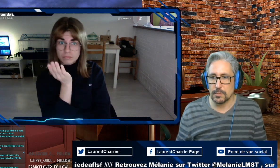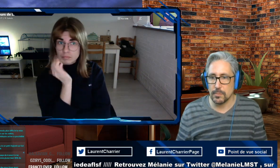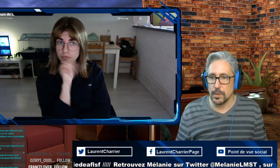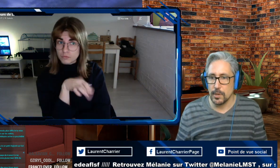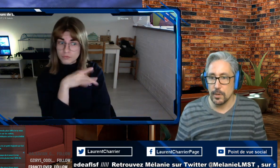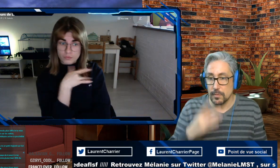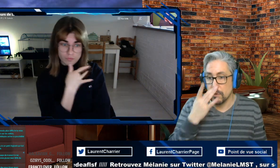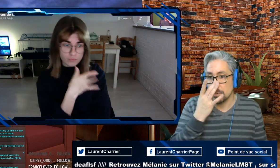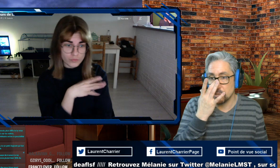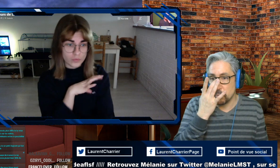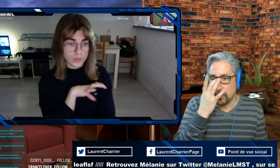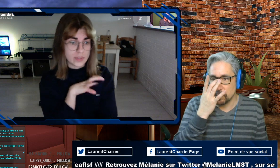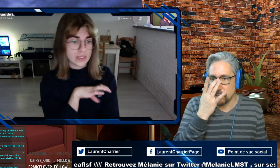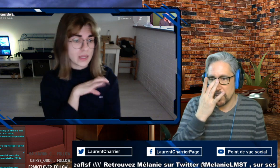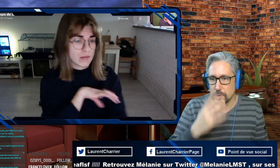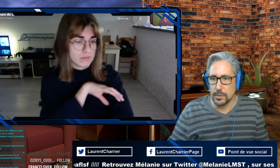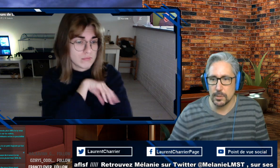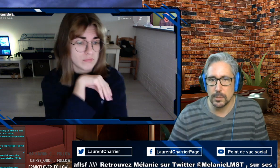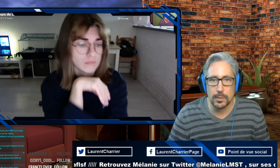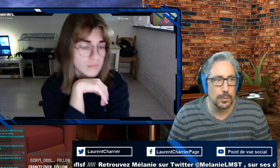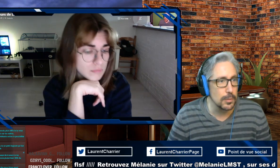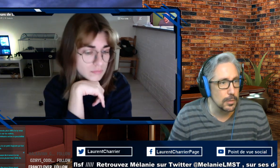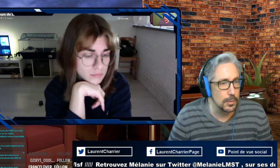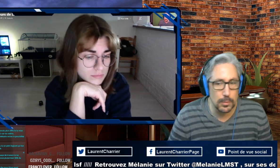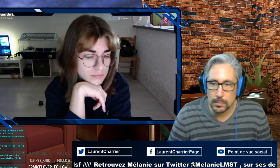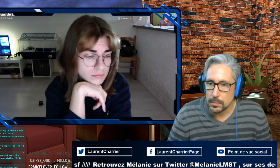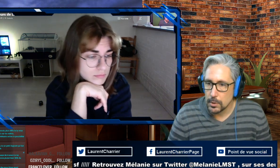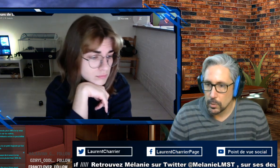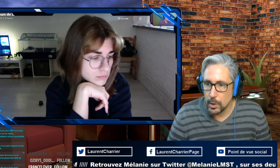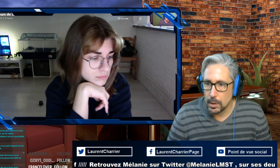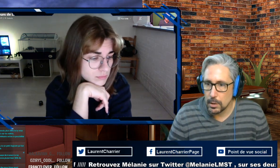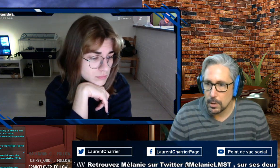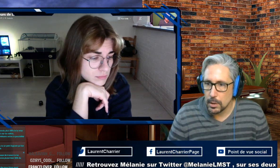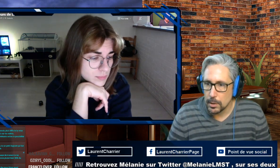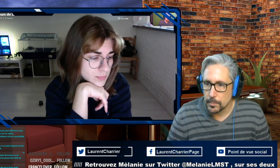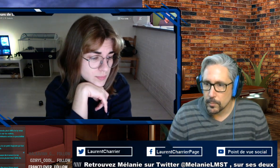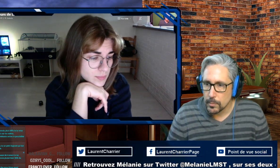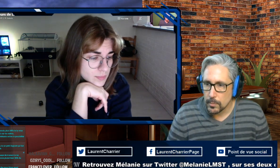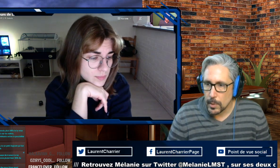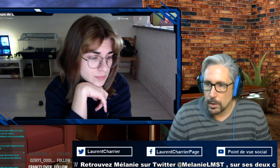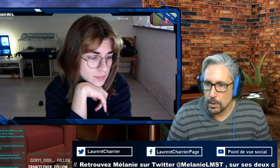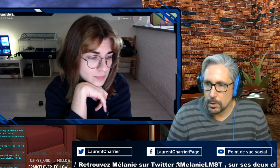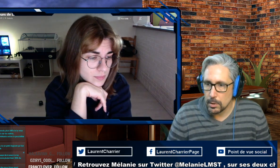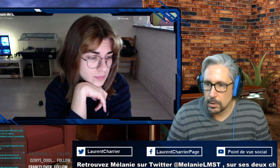j'essaye. Faudra que j'essaye pour voir si ça marche. Ouais.